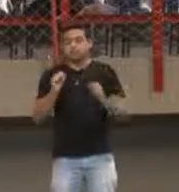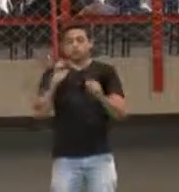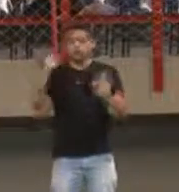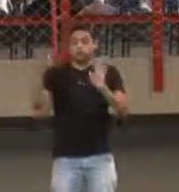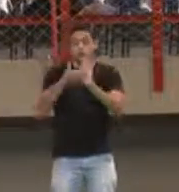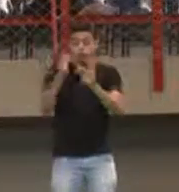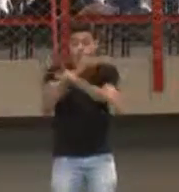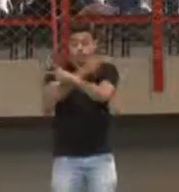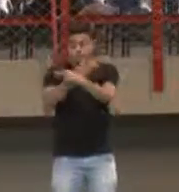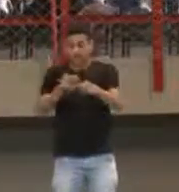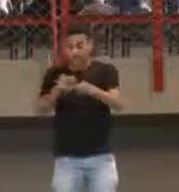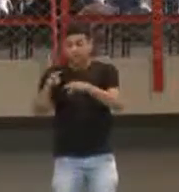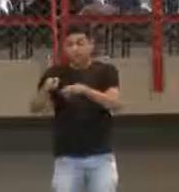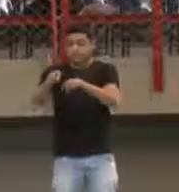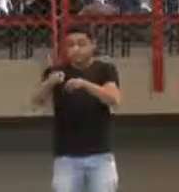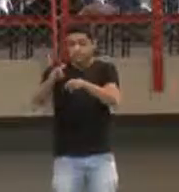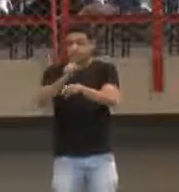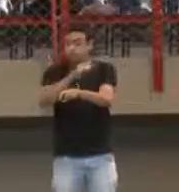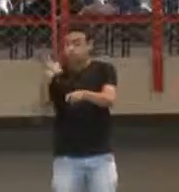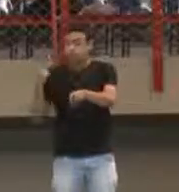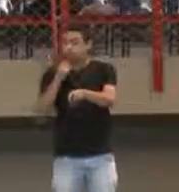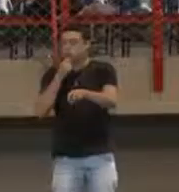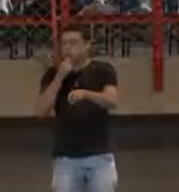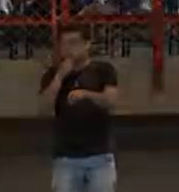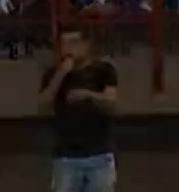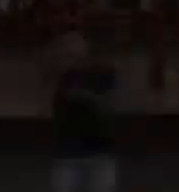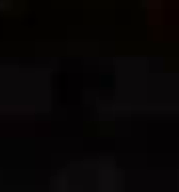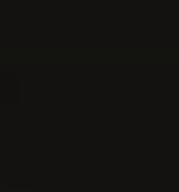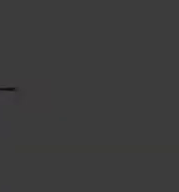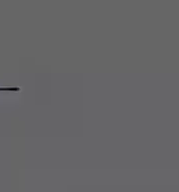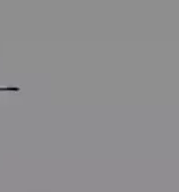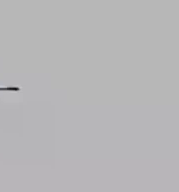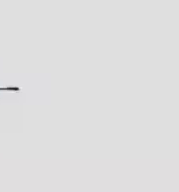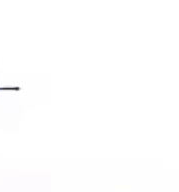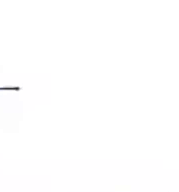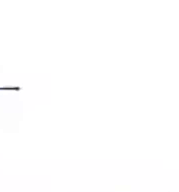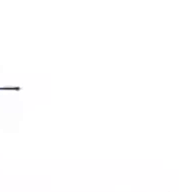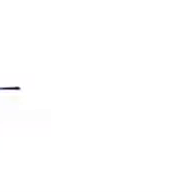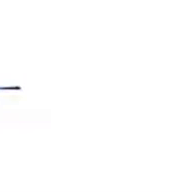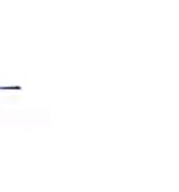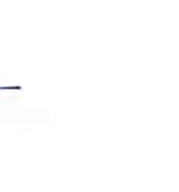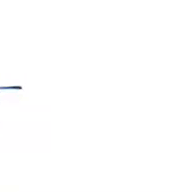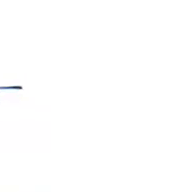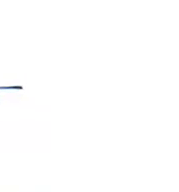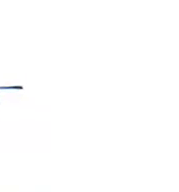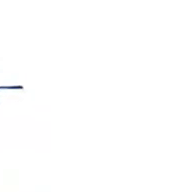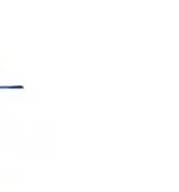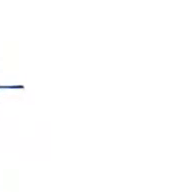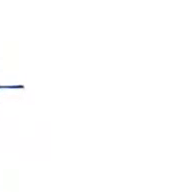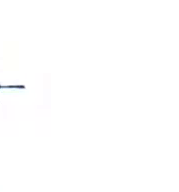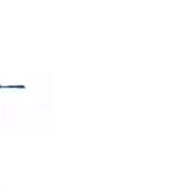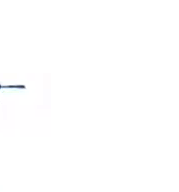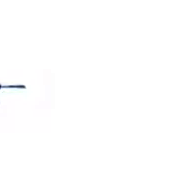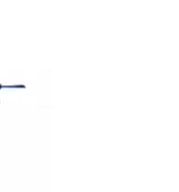todos os animais terrestres, de jeito nenhum. Tá falso.